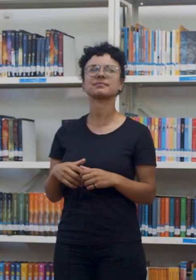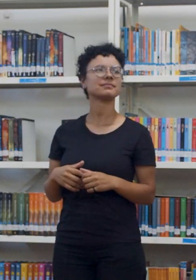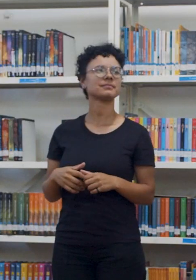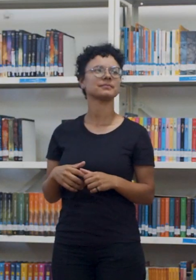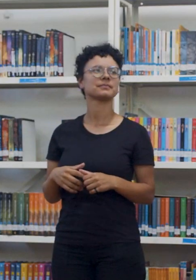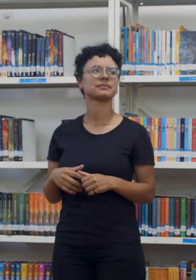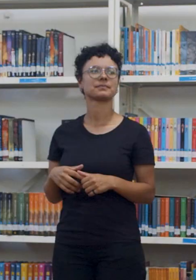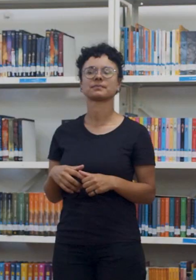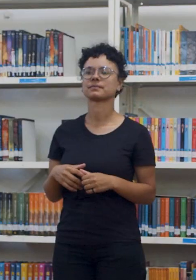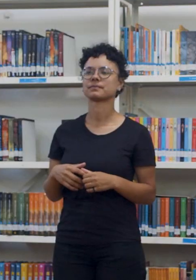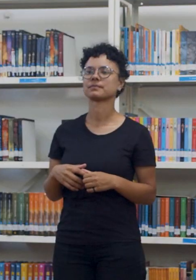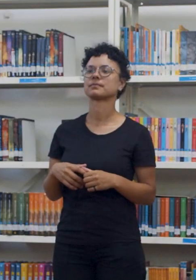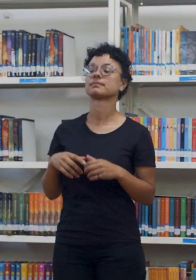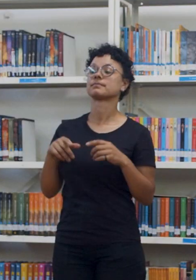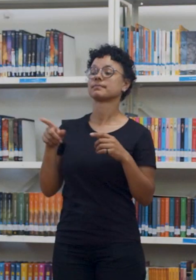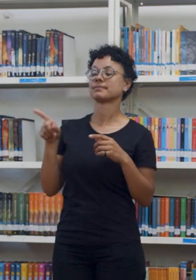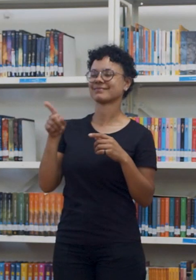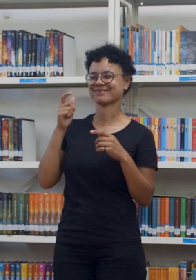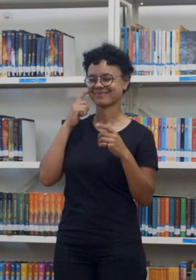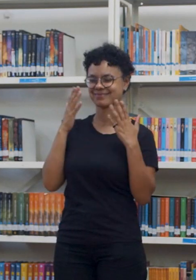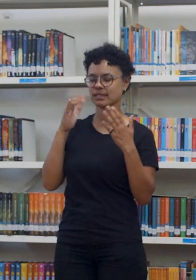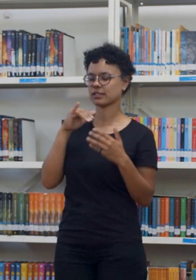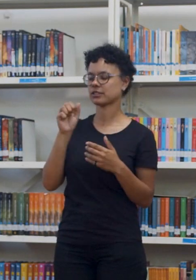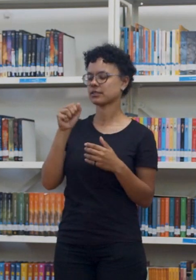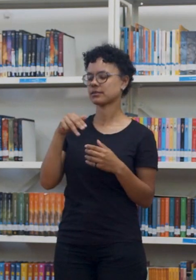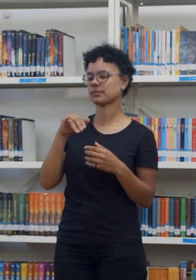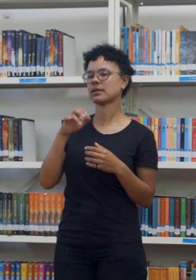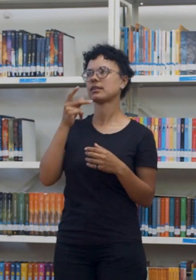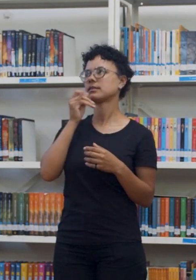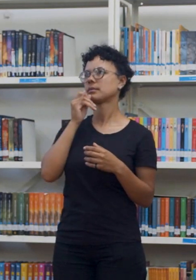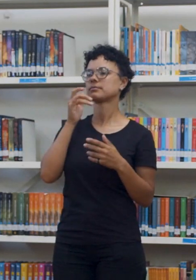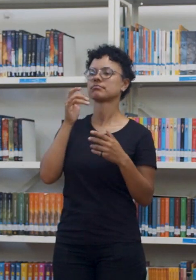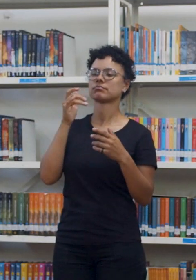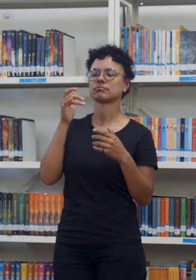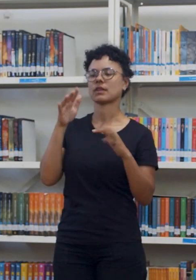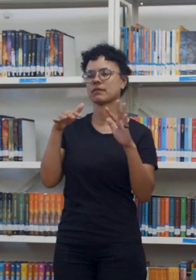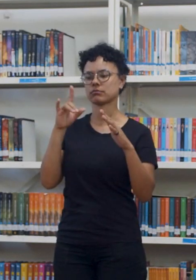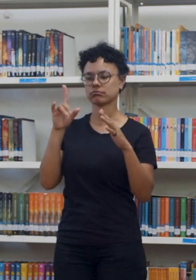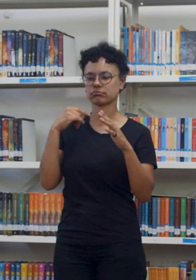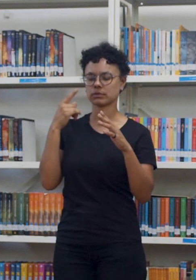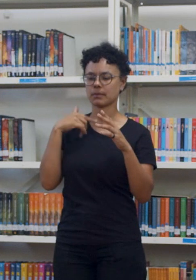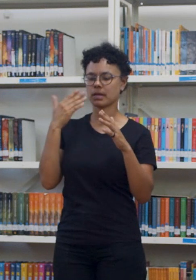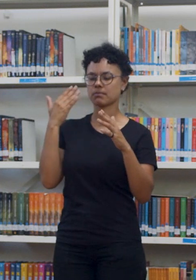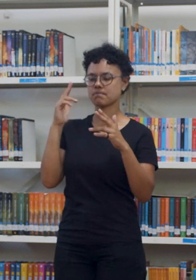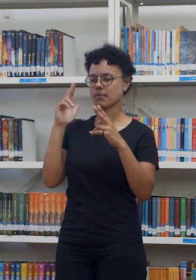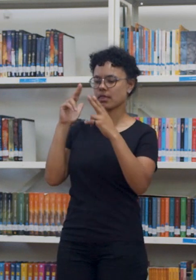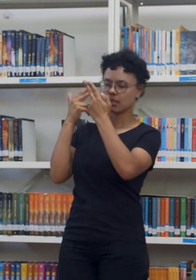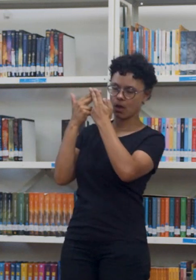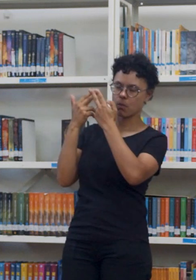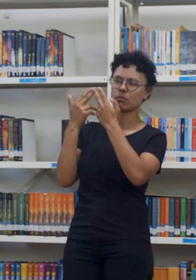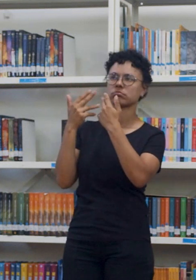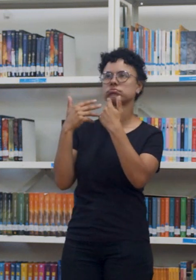né? A Jasmine, ela deve concordar comigo. A gente pode, né, quando a gente passou por um trauma, a gente